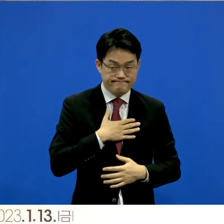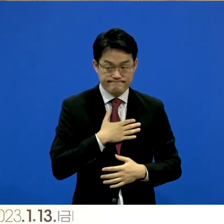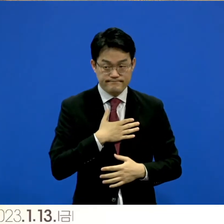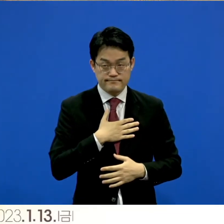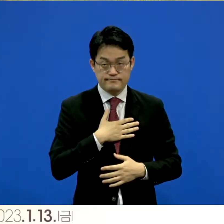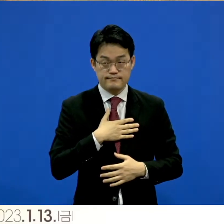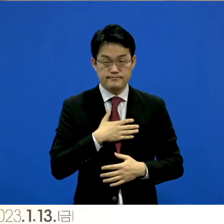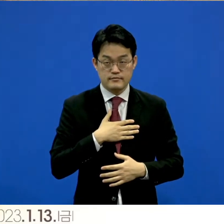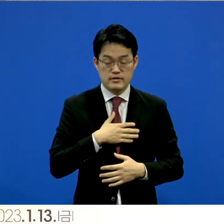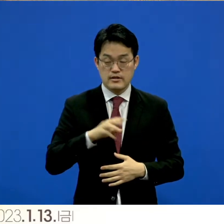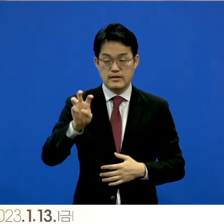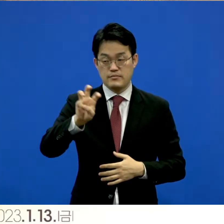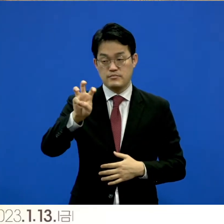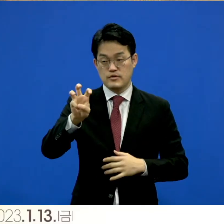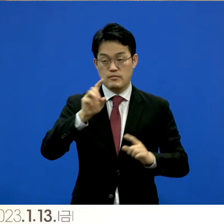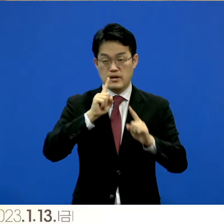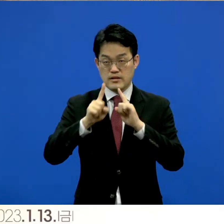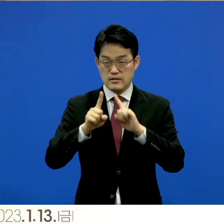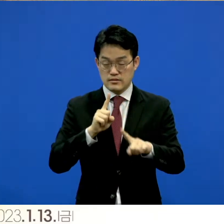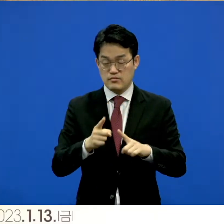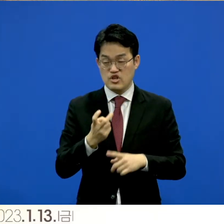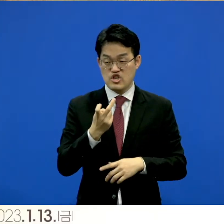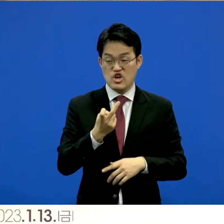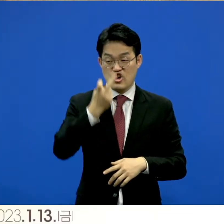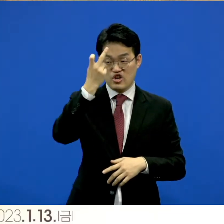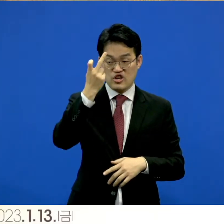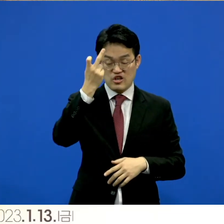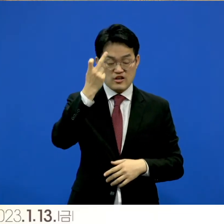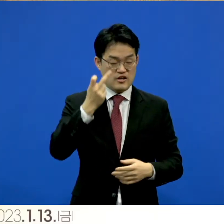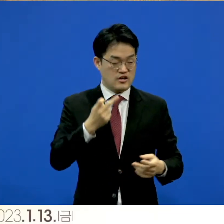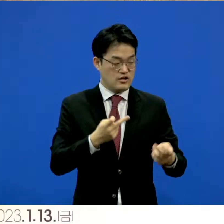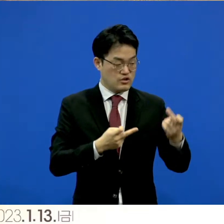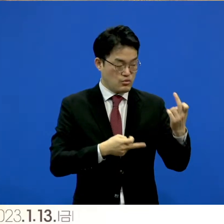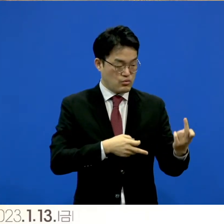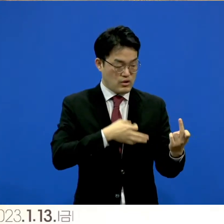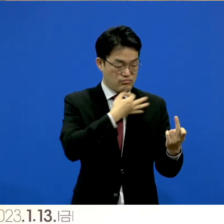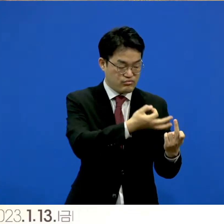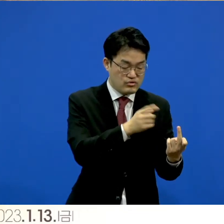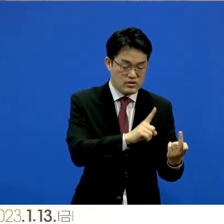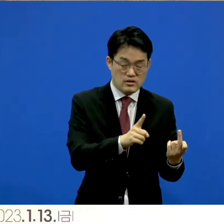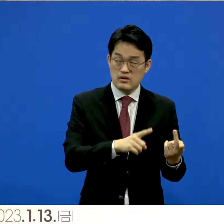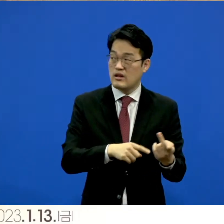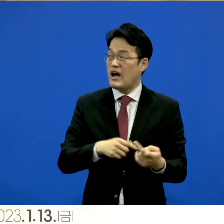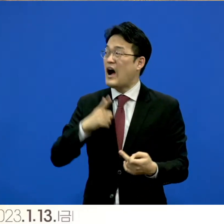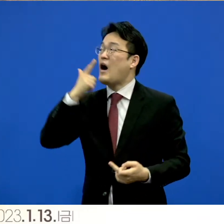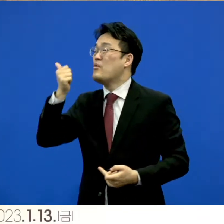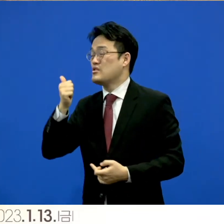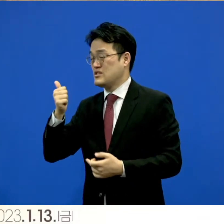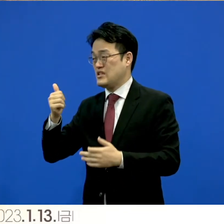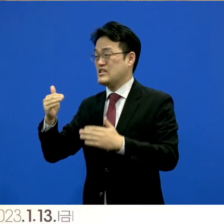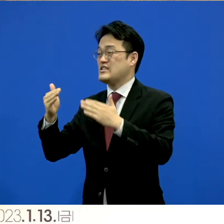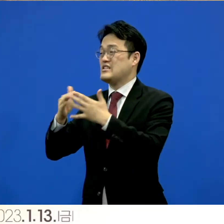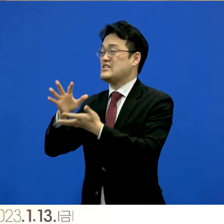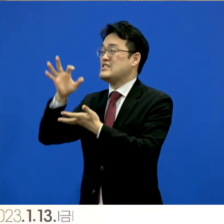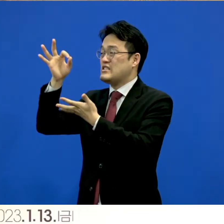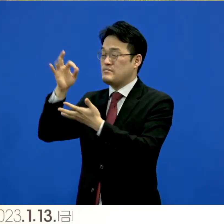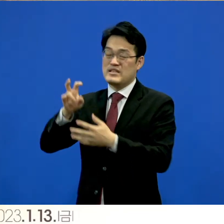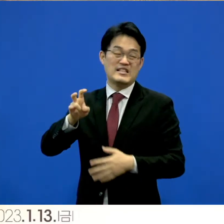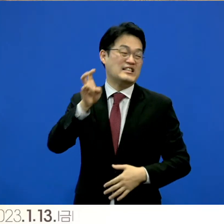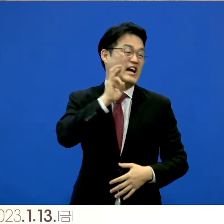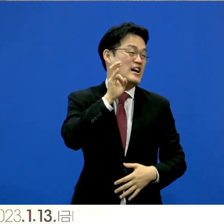필요가 있습니다. 30절에 아버지의 살림을 창녀들과 함께 삼켜버린 이 아들이